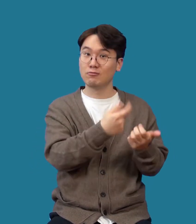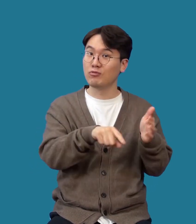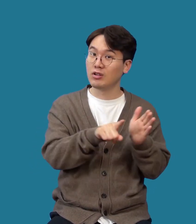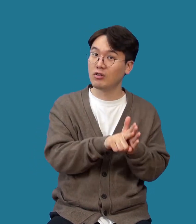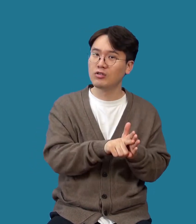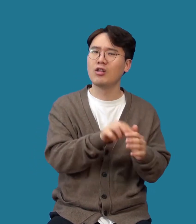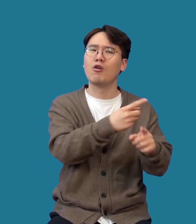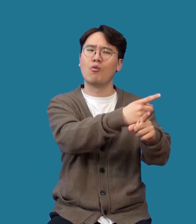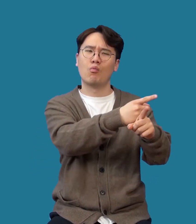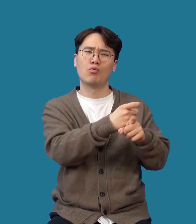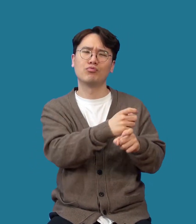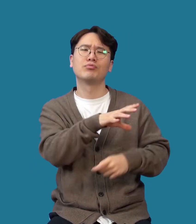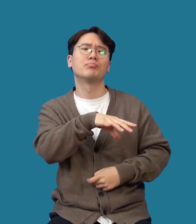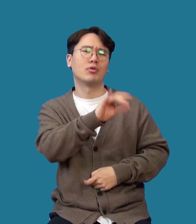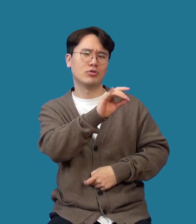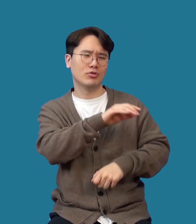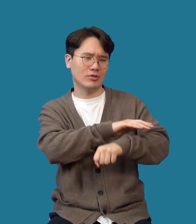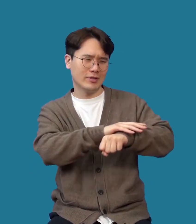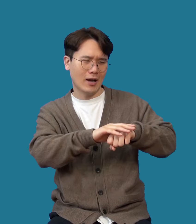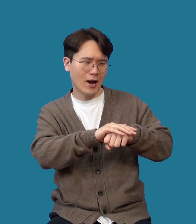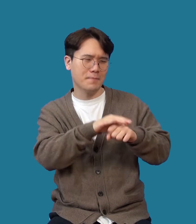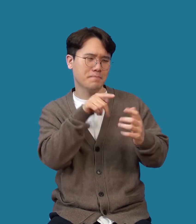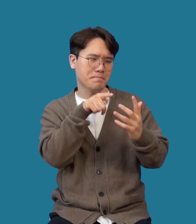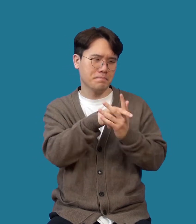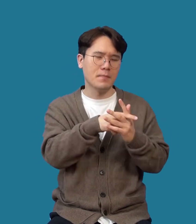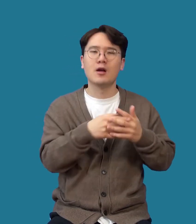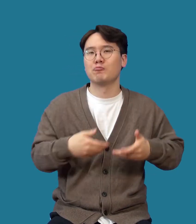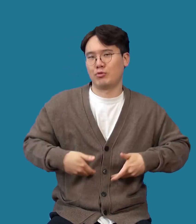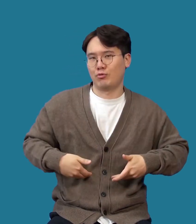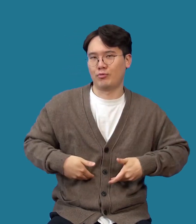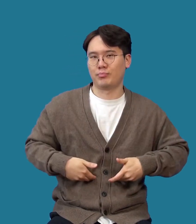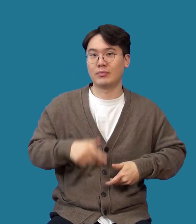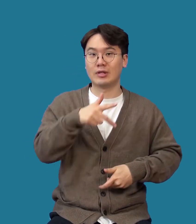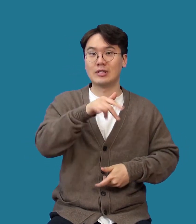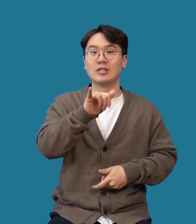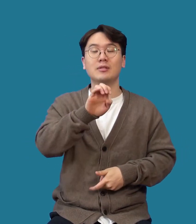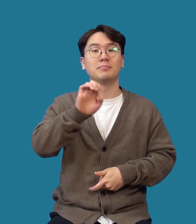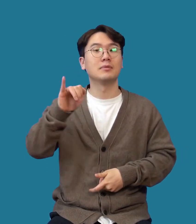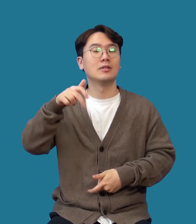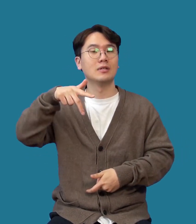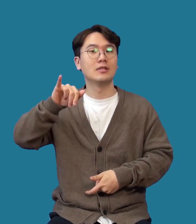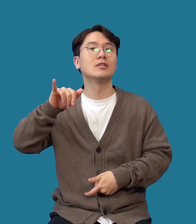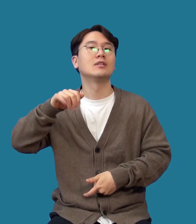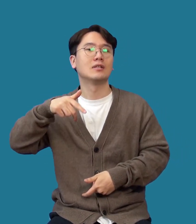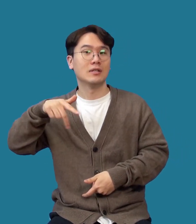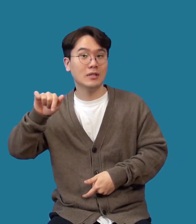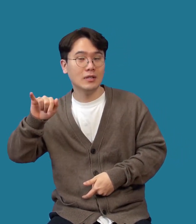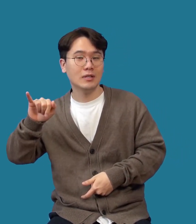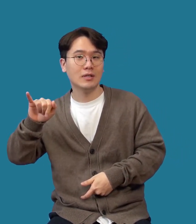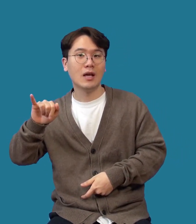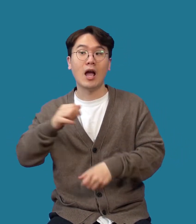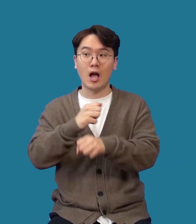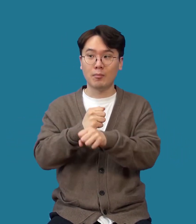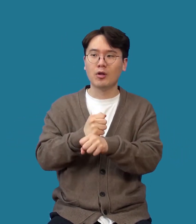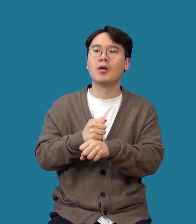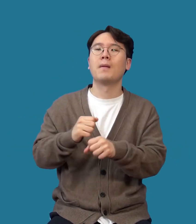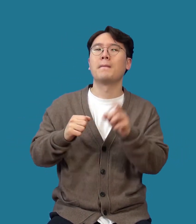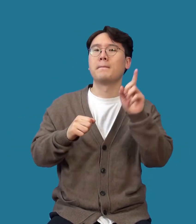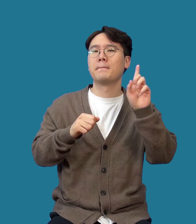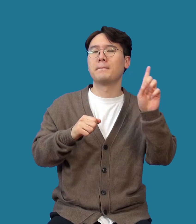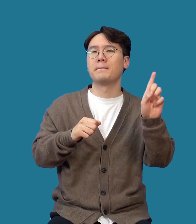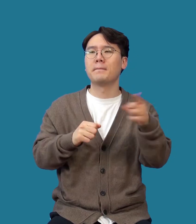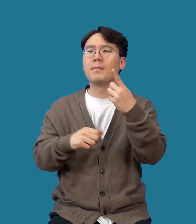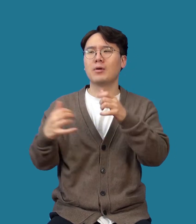그래서 지피지기면 백전백승이라, 적을 알고 나를 알면 백전백승할 수 있다, 그러지